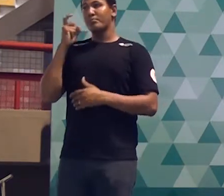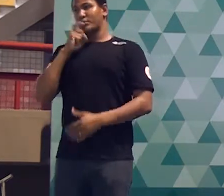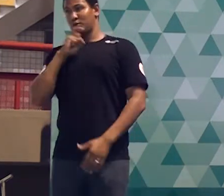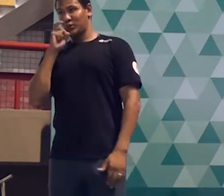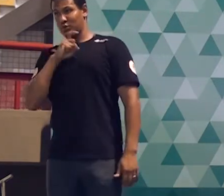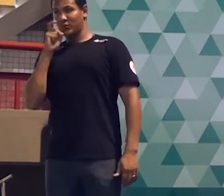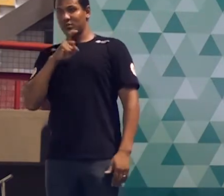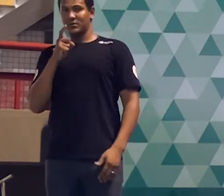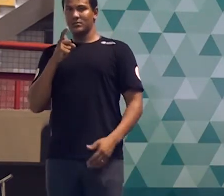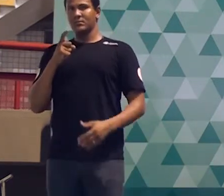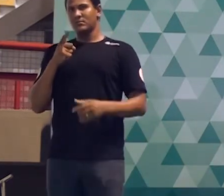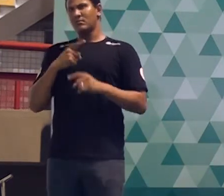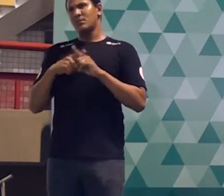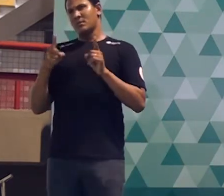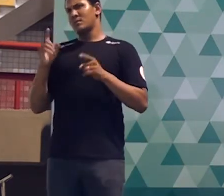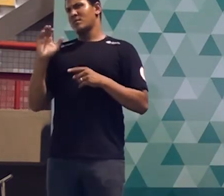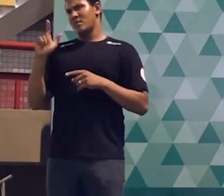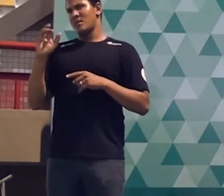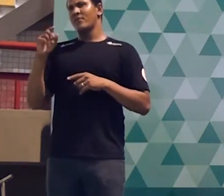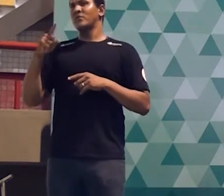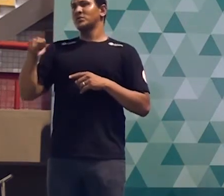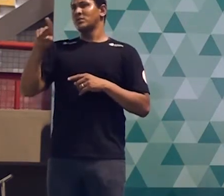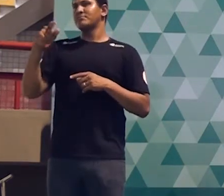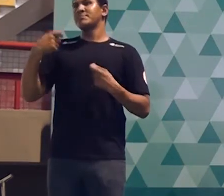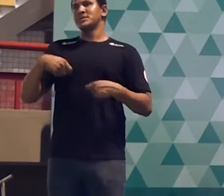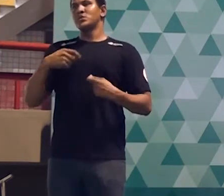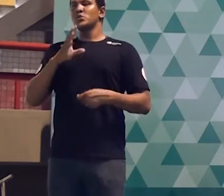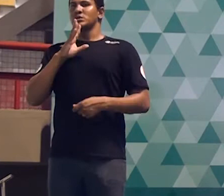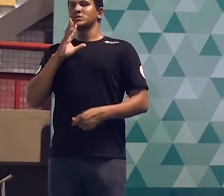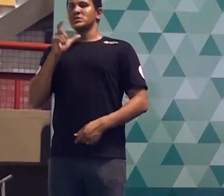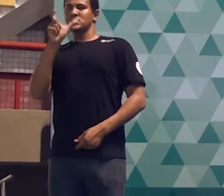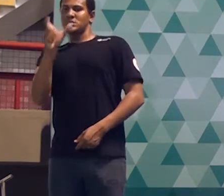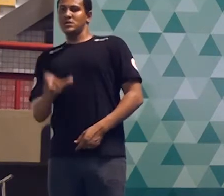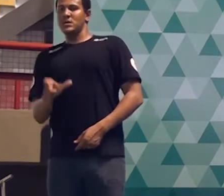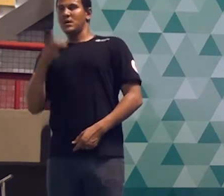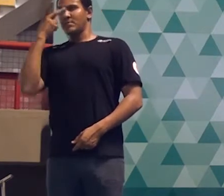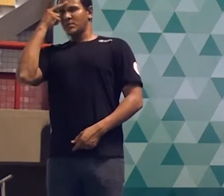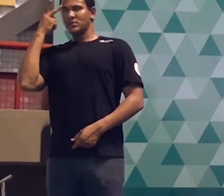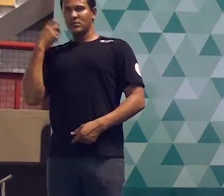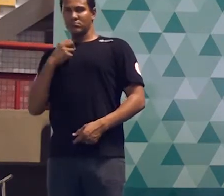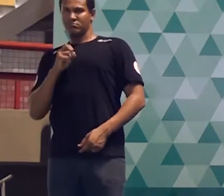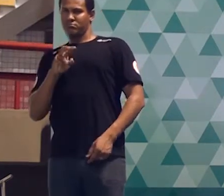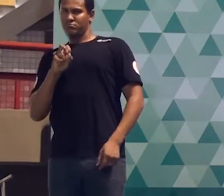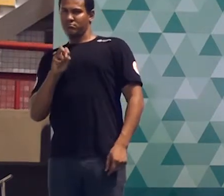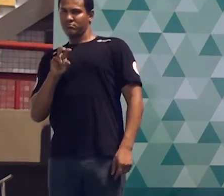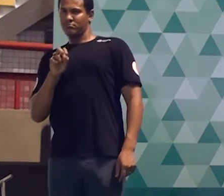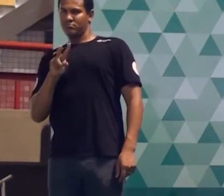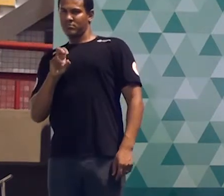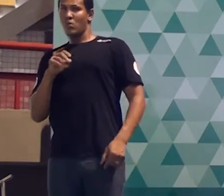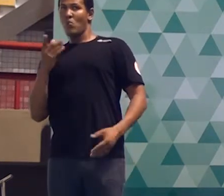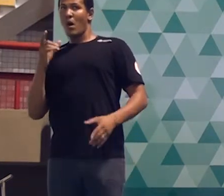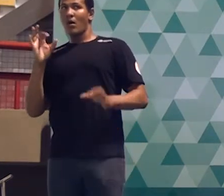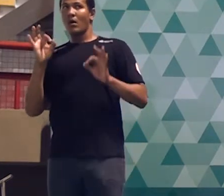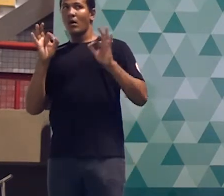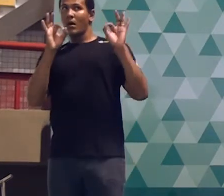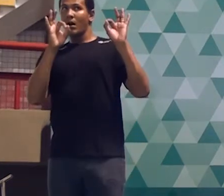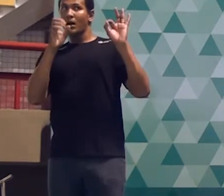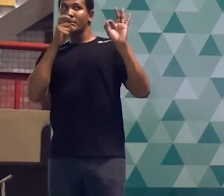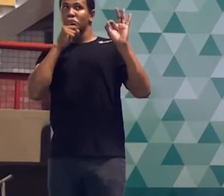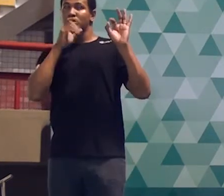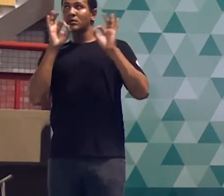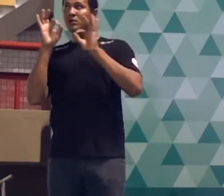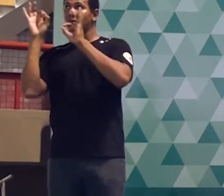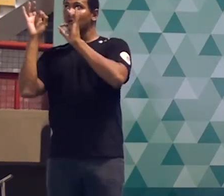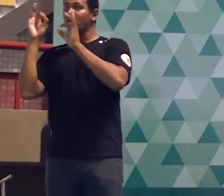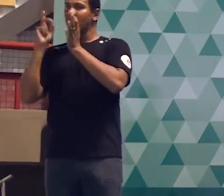mentindo. Agora, é lógico que você precisa conhecer a pessoa e observar isso várias vezes para saber qual é o lado mentiroso dela. Tem mãe